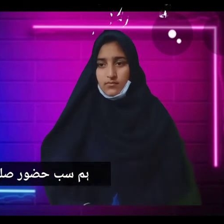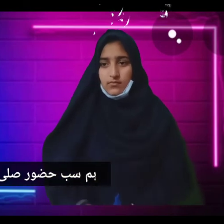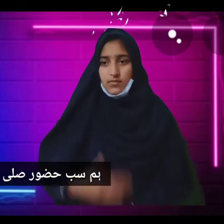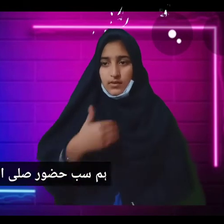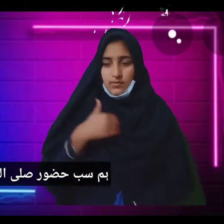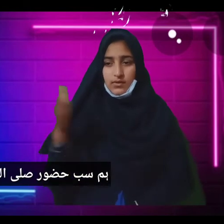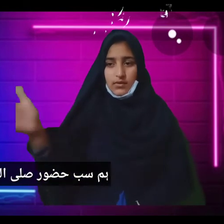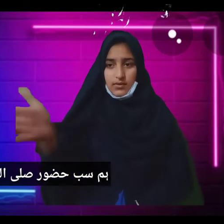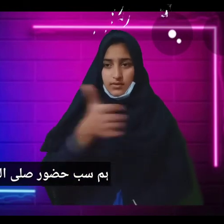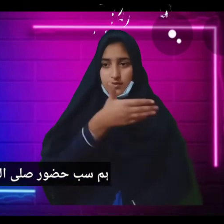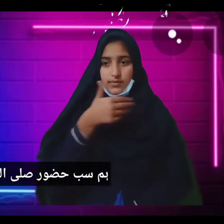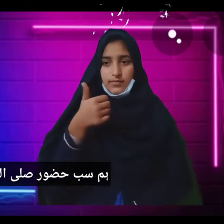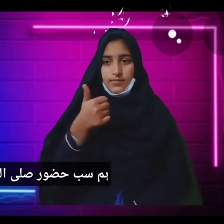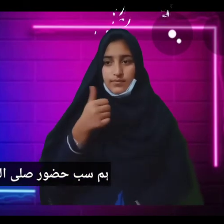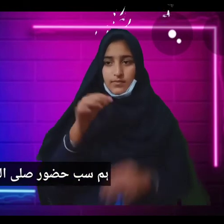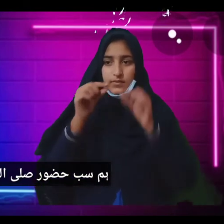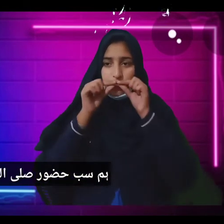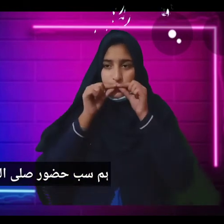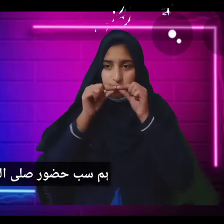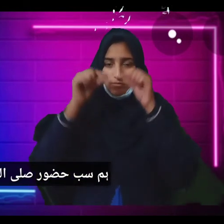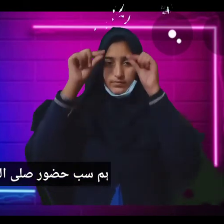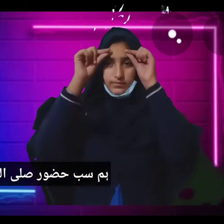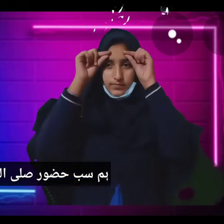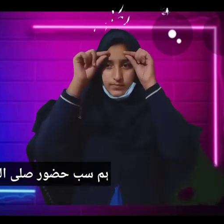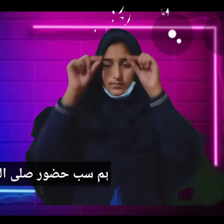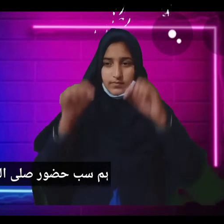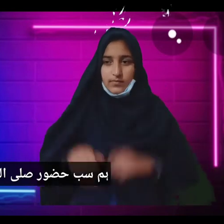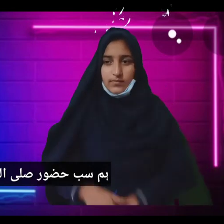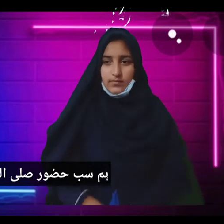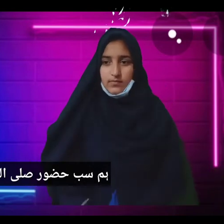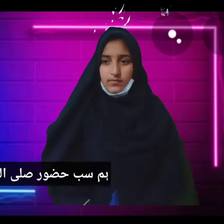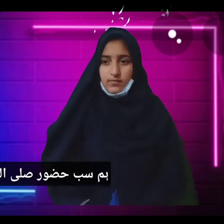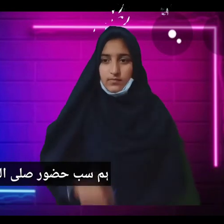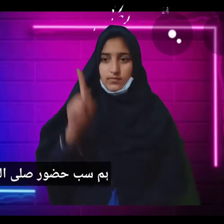हम सब हज़रत सल्लल्लाहु अलैहि वसल्लम के